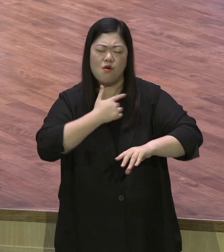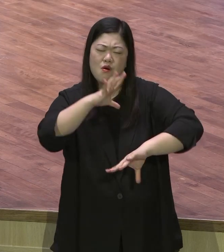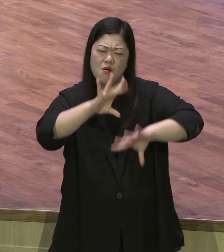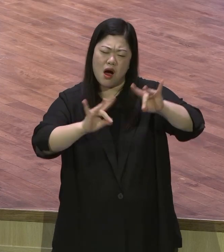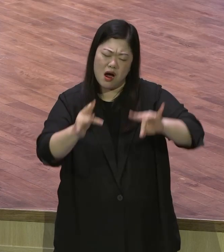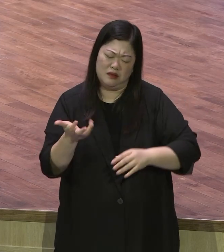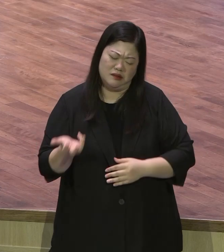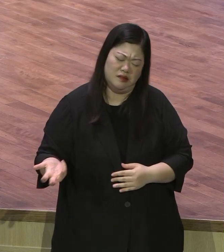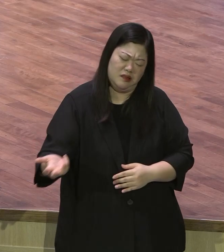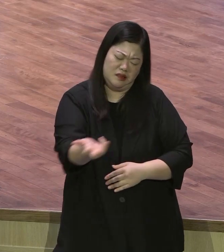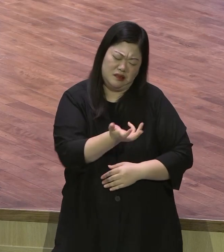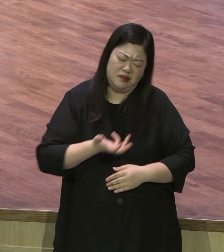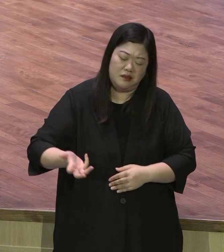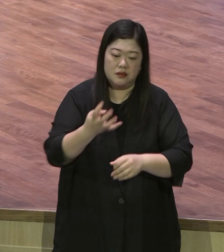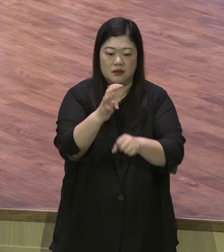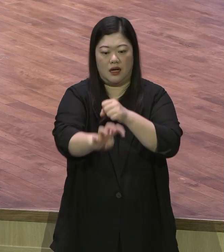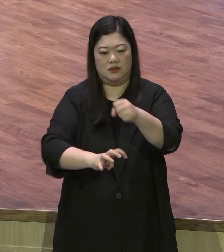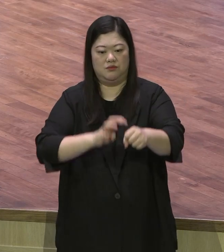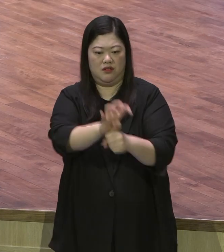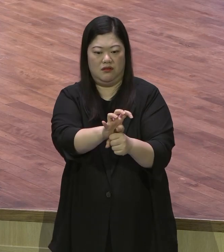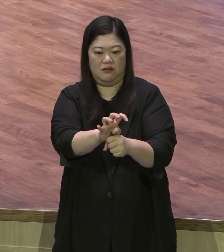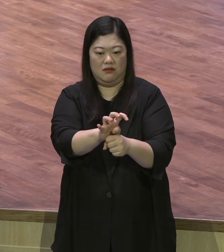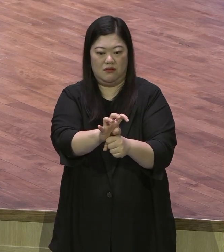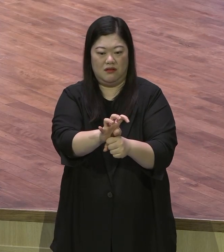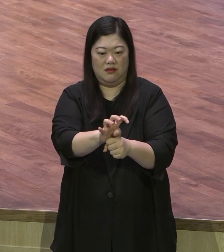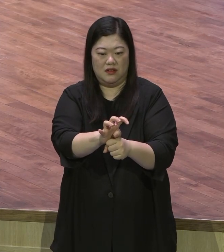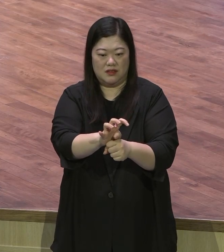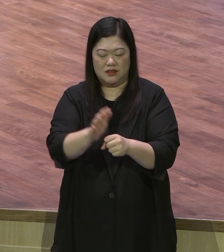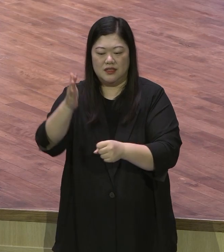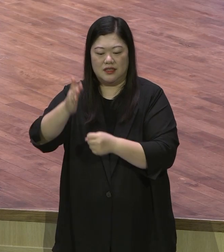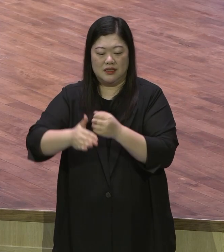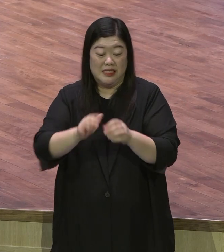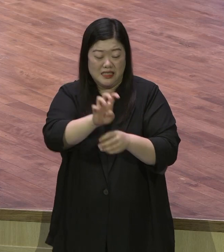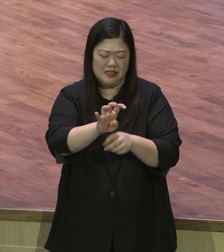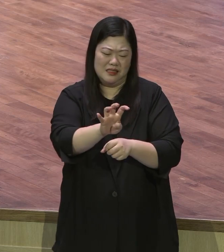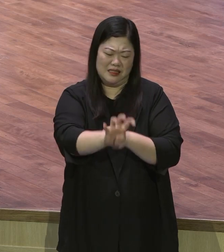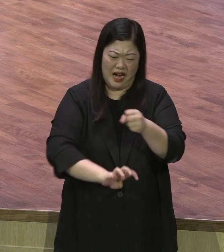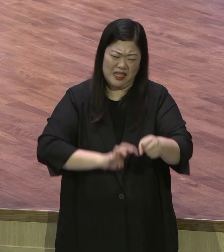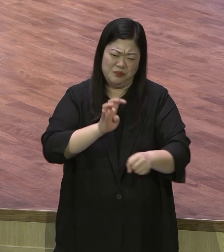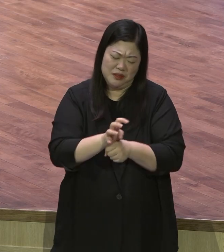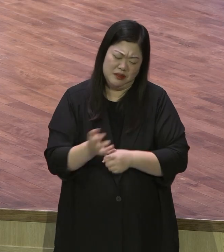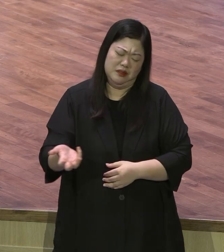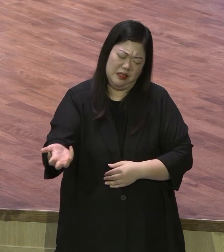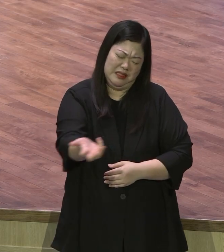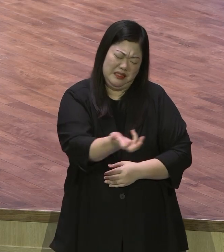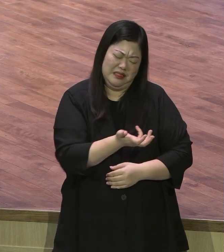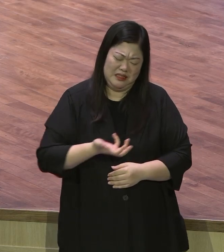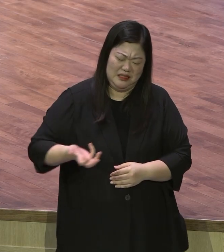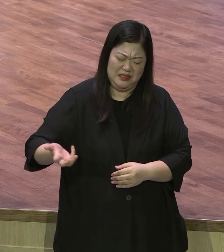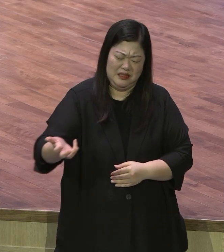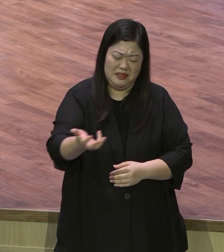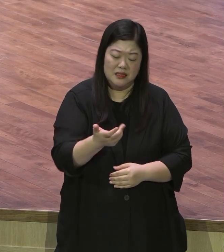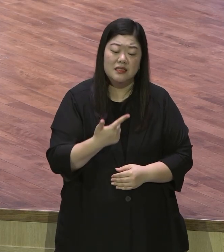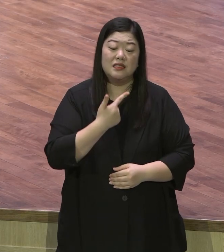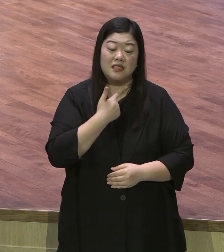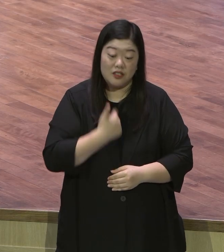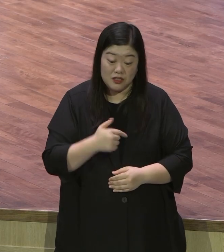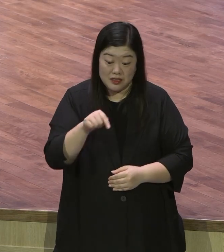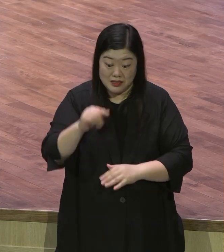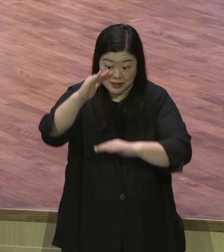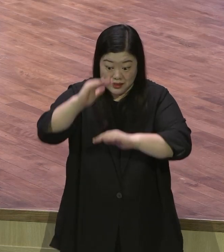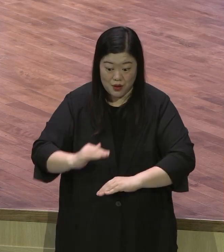그래서 이런 그들의 실패를 기록한 민수기의 말씀은 우리에게